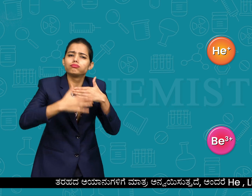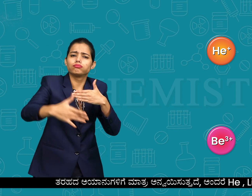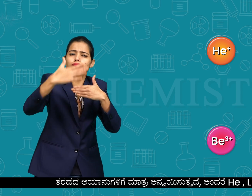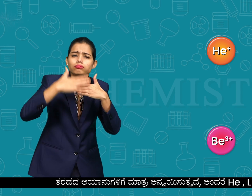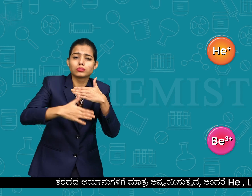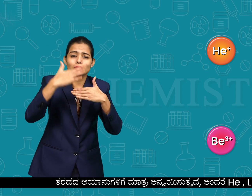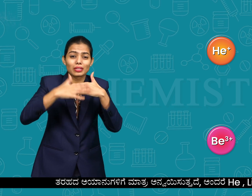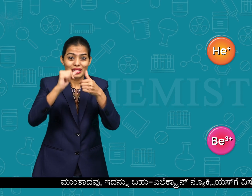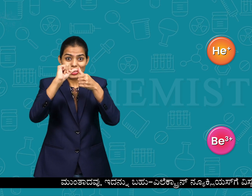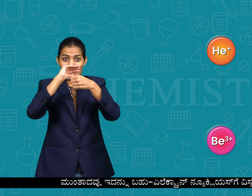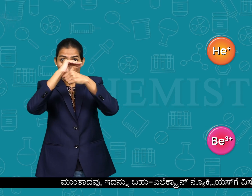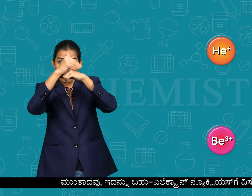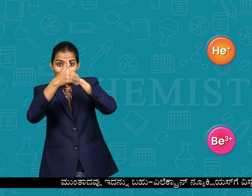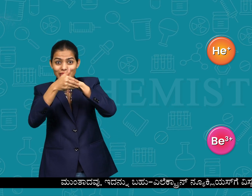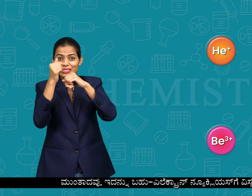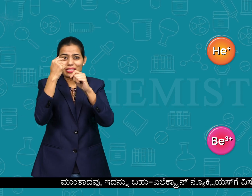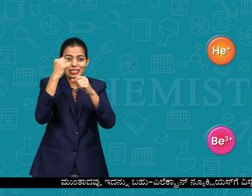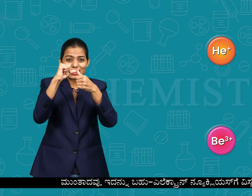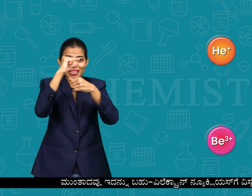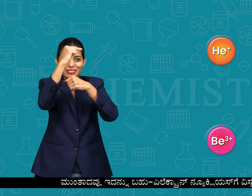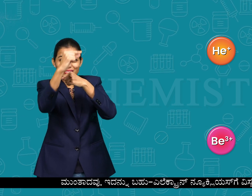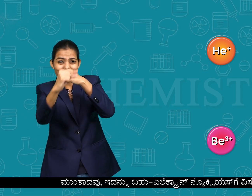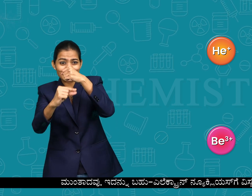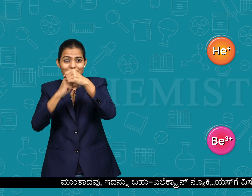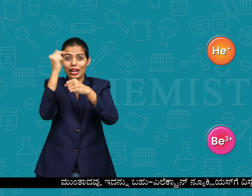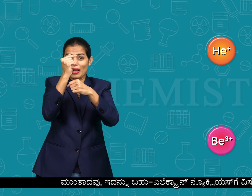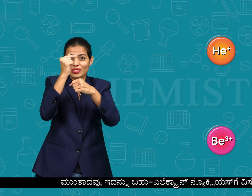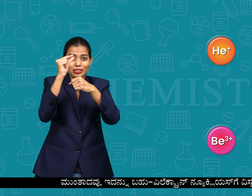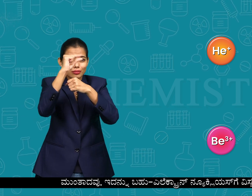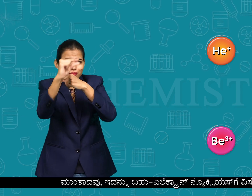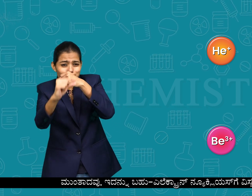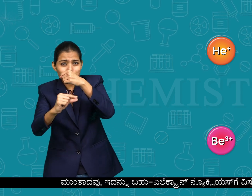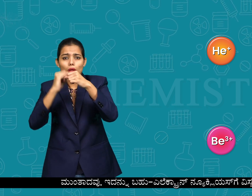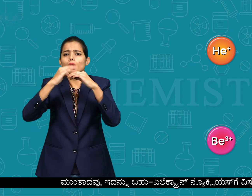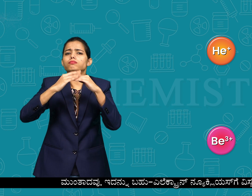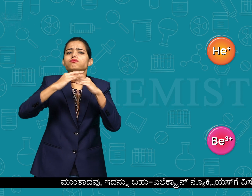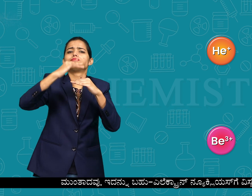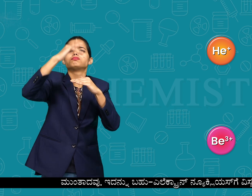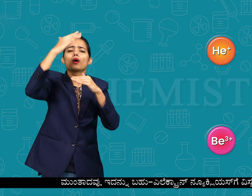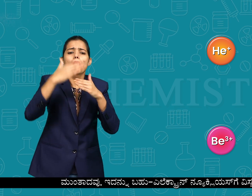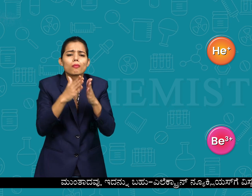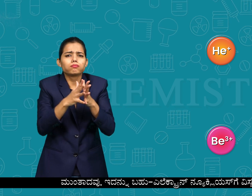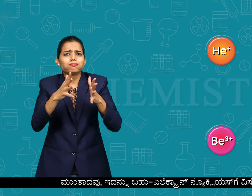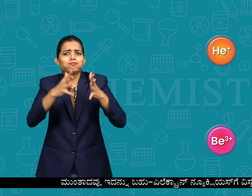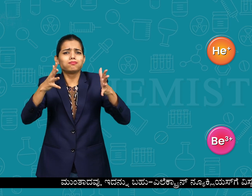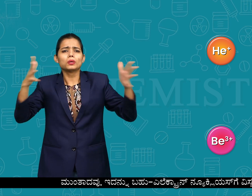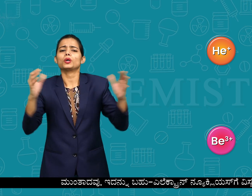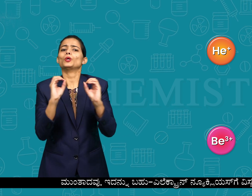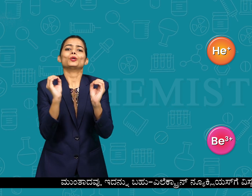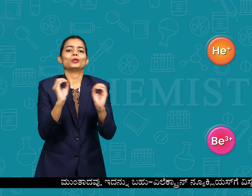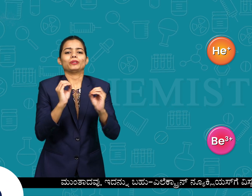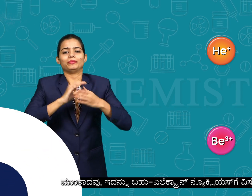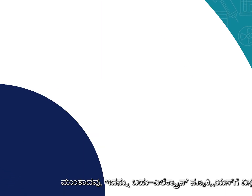Be3 ಮತ್ತು ಮುಂತಾದವು. ಇದನ್ನು ಬಹು ಎಲೆಕ್ಟ್ರಾನ್ ನ್ಯೂಕ್ಲಿಯಸ್ಗೆ ವಿಸ್ತರಿಸಲಾಗಲಿಲ್ಲ.